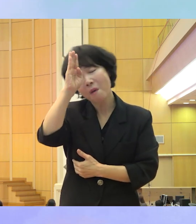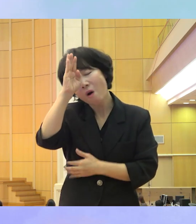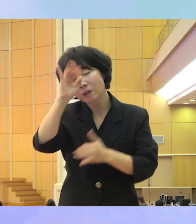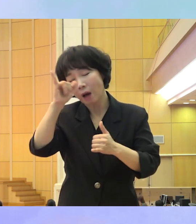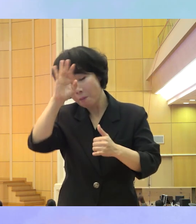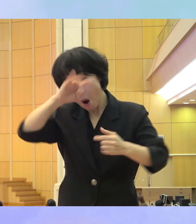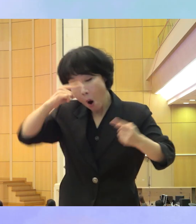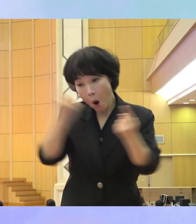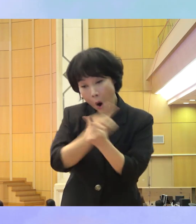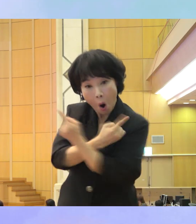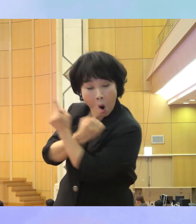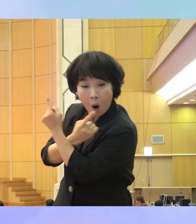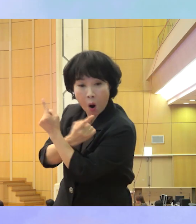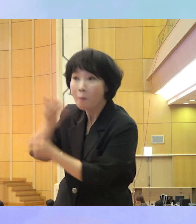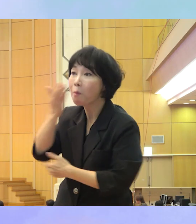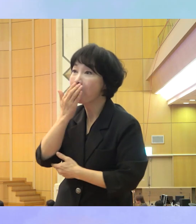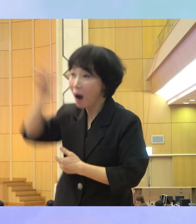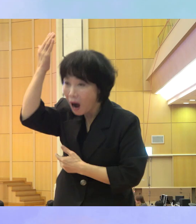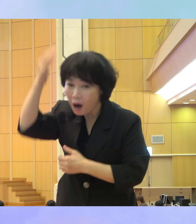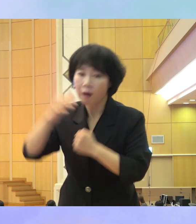병든 사람은